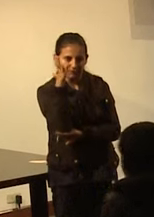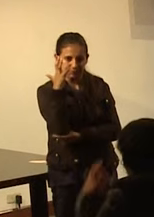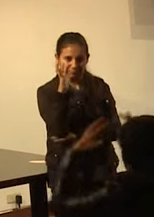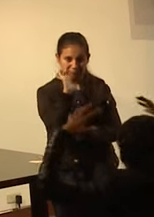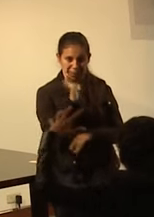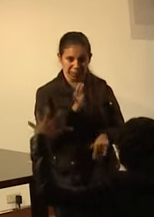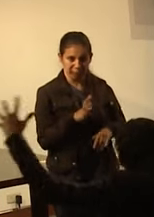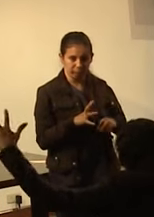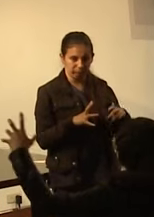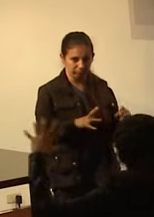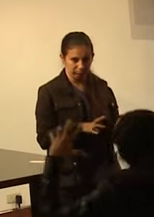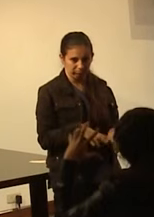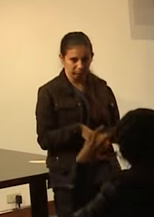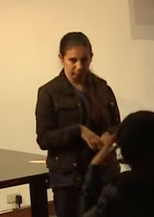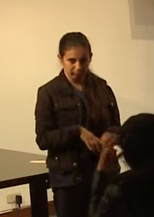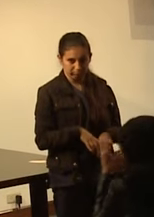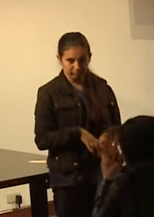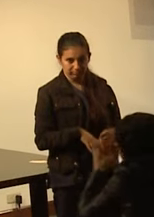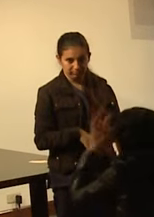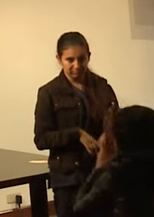grande.